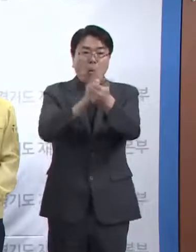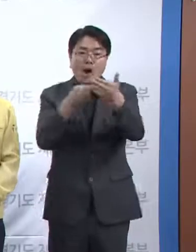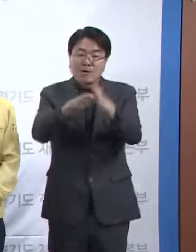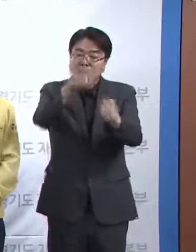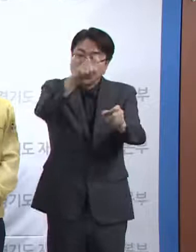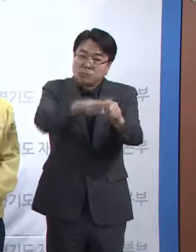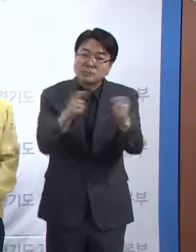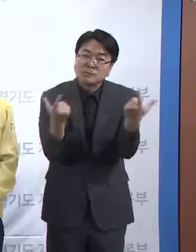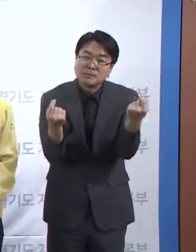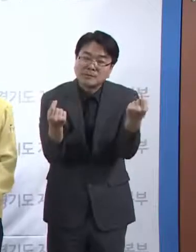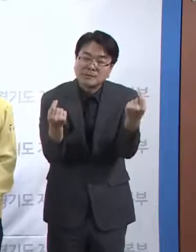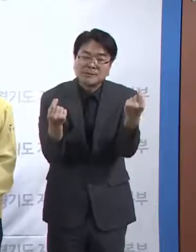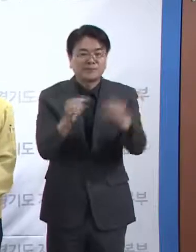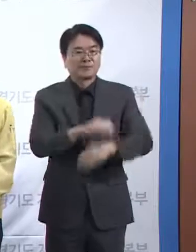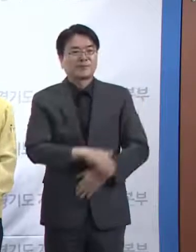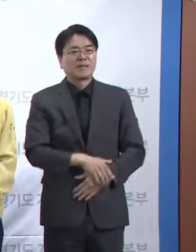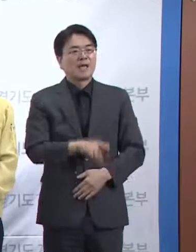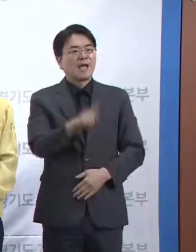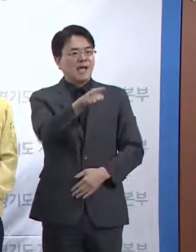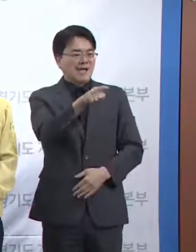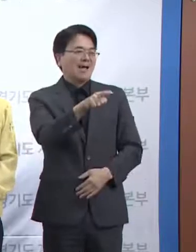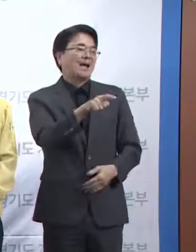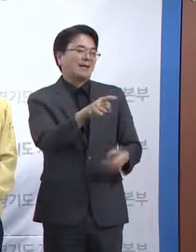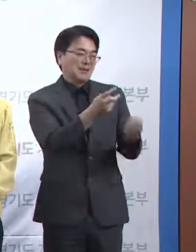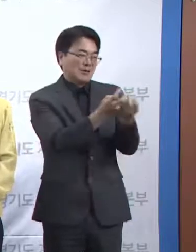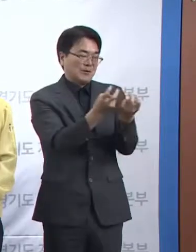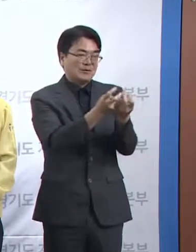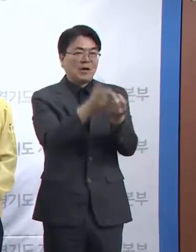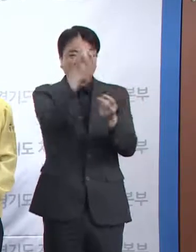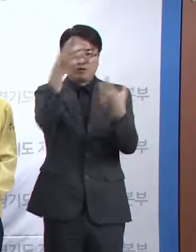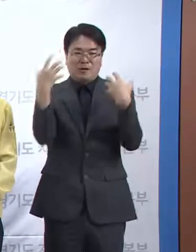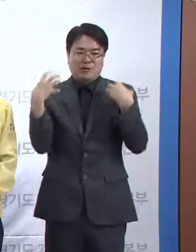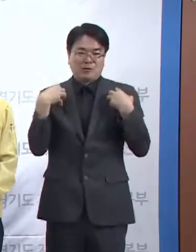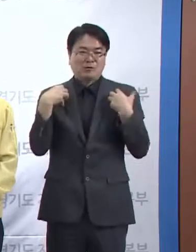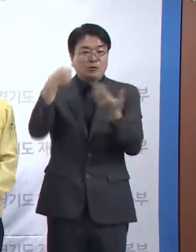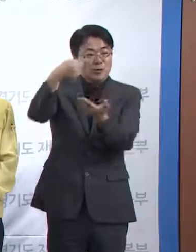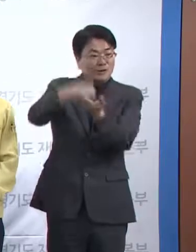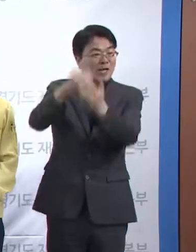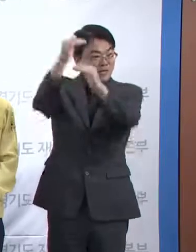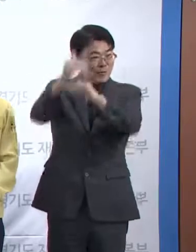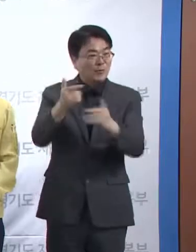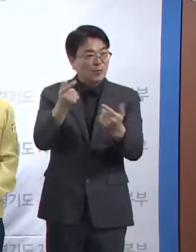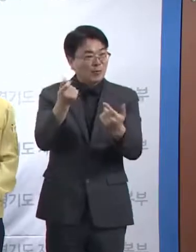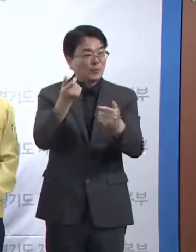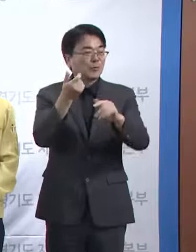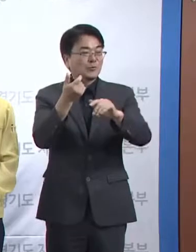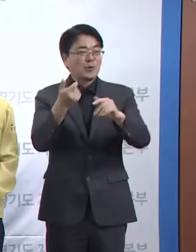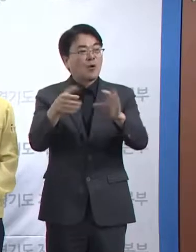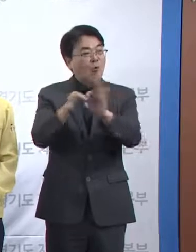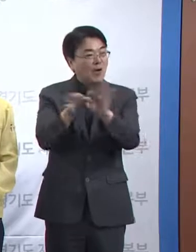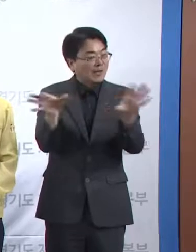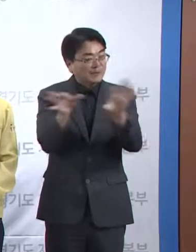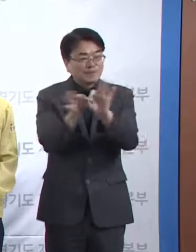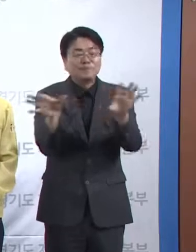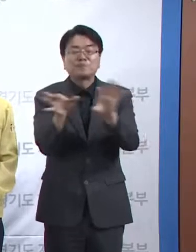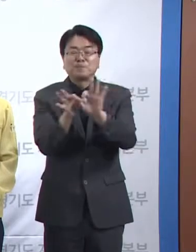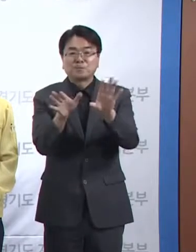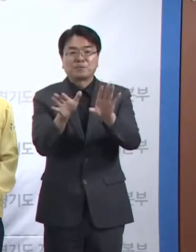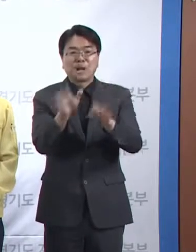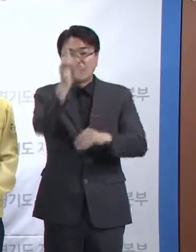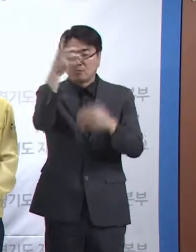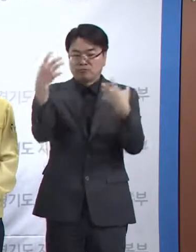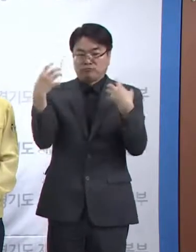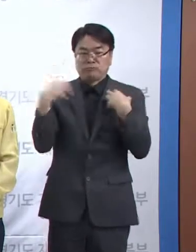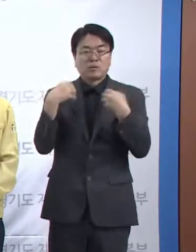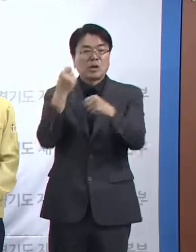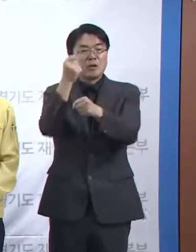이것은 정부 정책 결정과는 관계가 없습니다. 아까 말씀드렸던 것처럼 저희가 정부에서 이미 일부